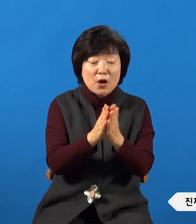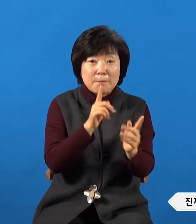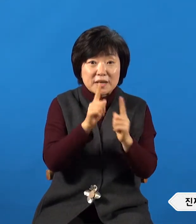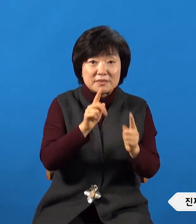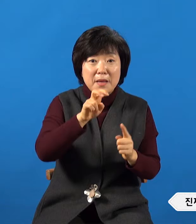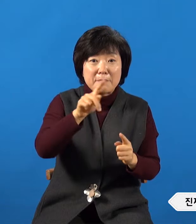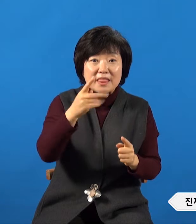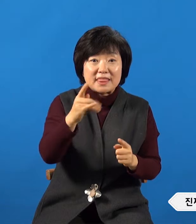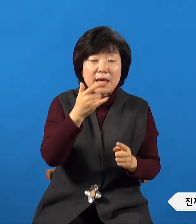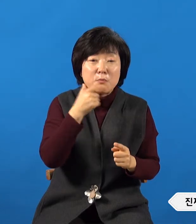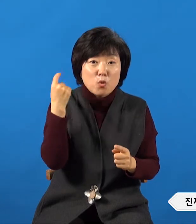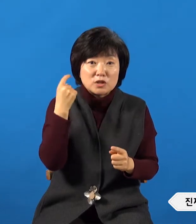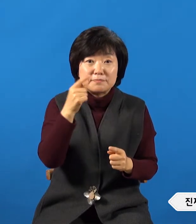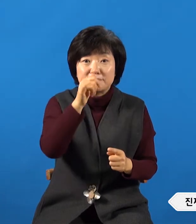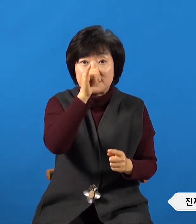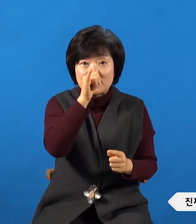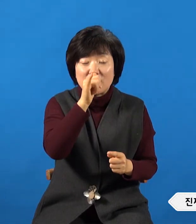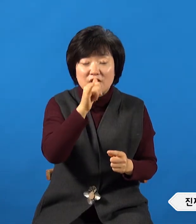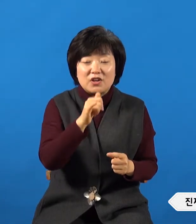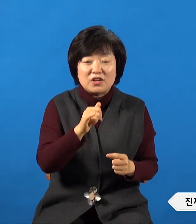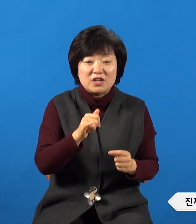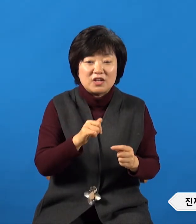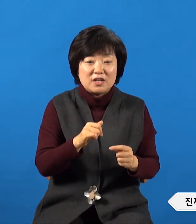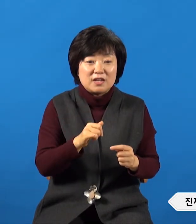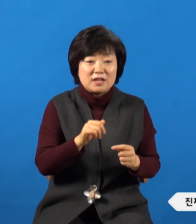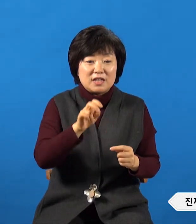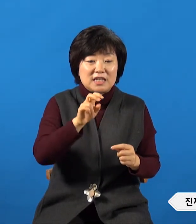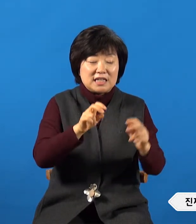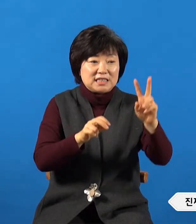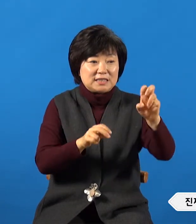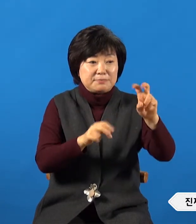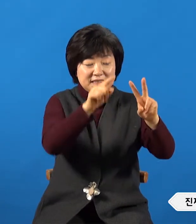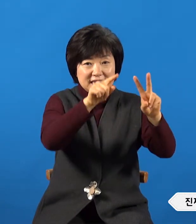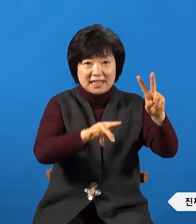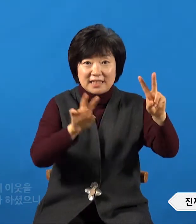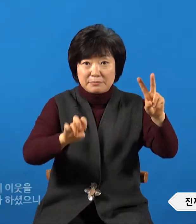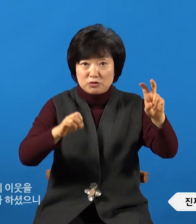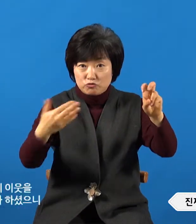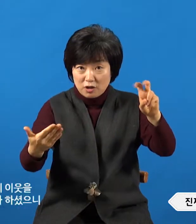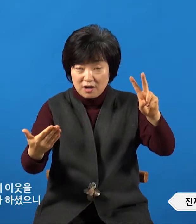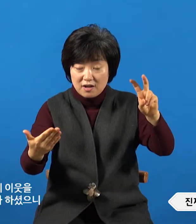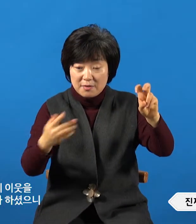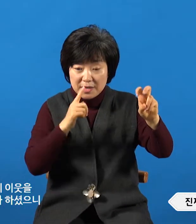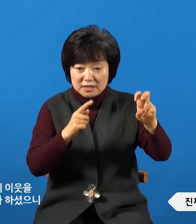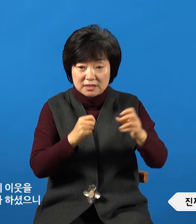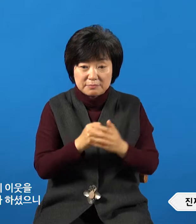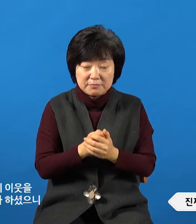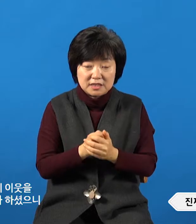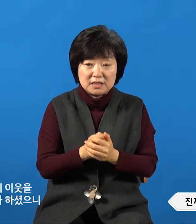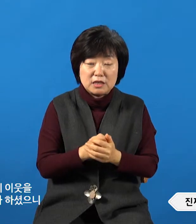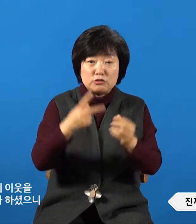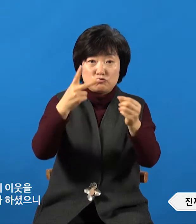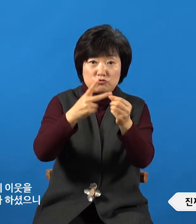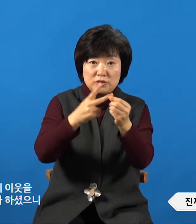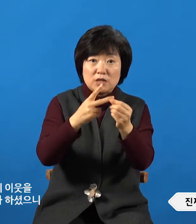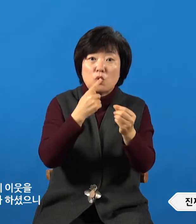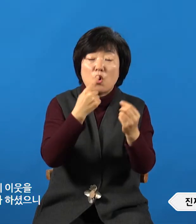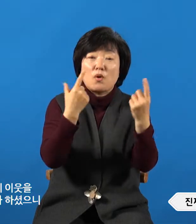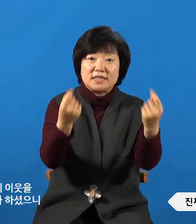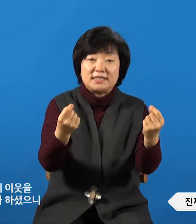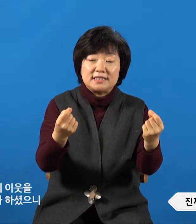성경 마태복음에 등장하지 않습니까? 마태복음 22장 39절 이렇게 말씀합니다. 둘째도 그와